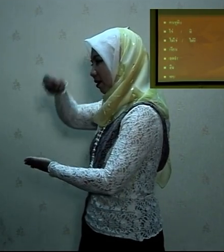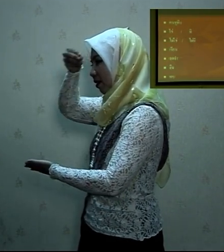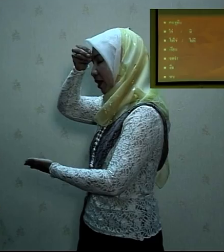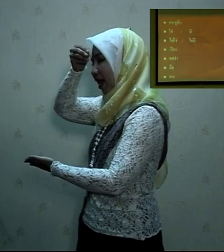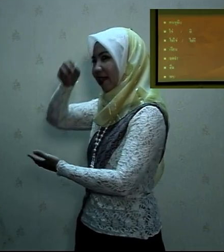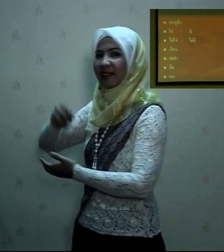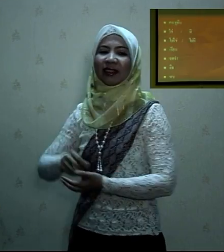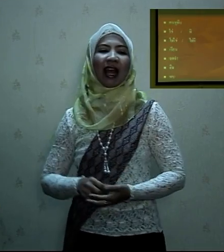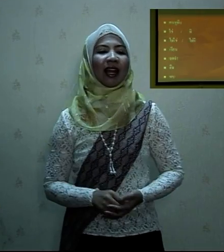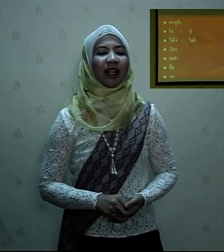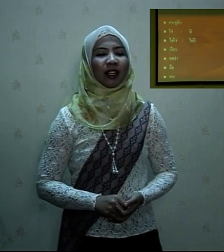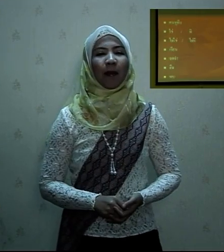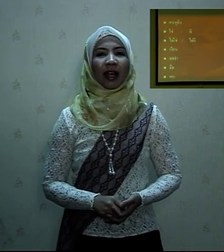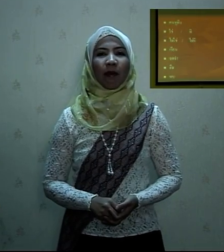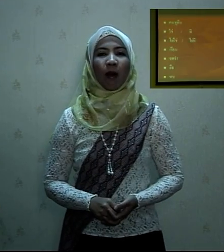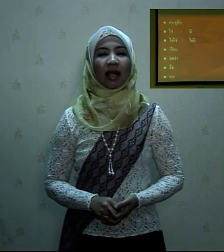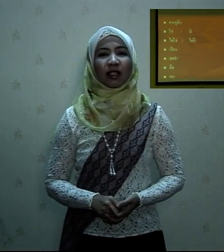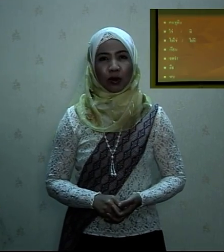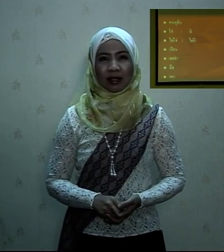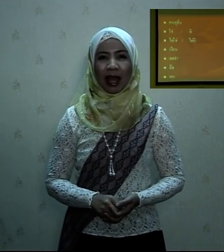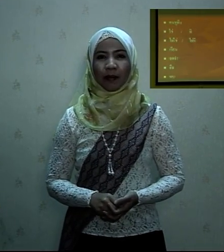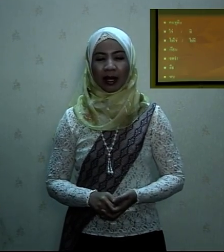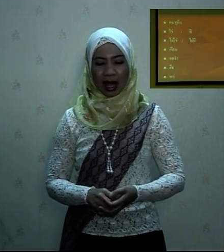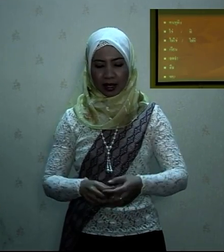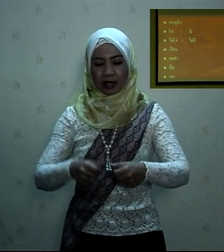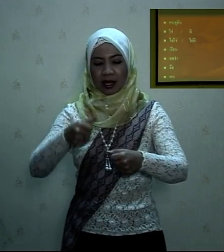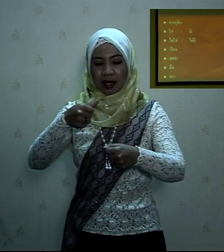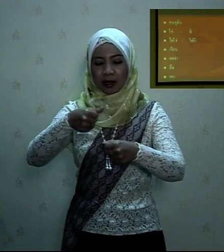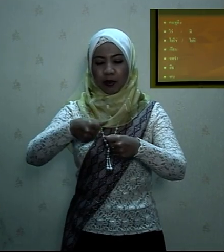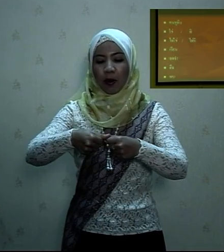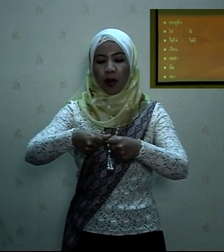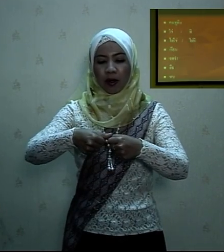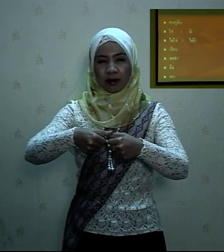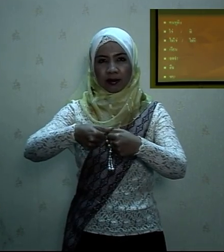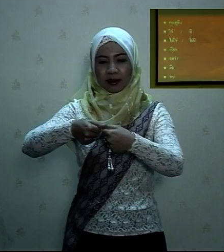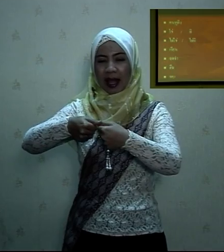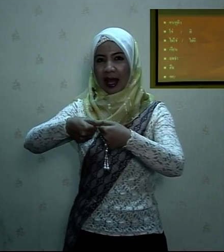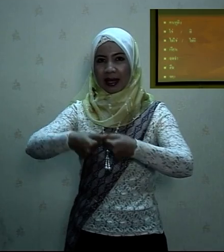เรียนค่ะต่อไปคำว่าจดจำนะคะนำนิ้วโป้งแตะกันนะคะ